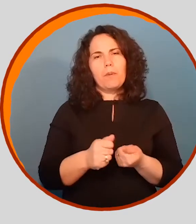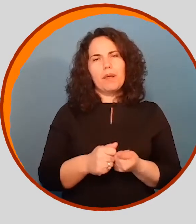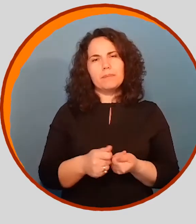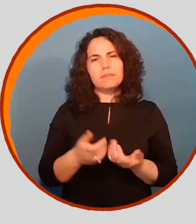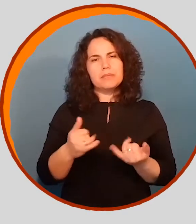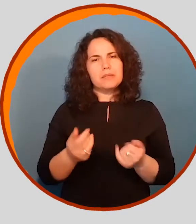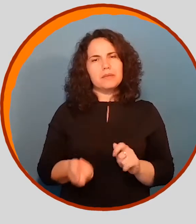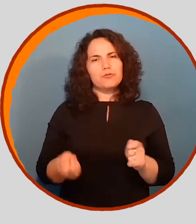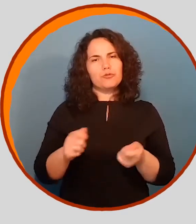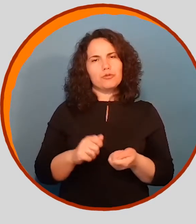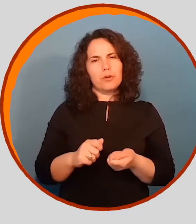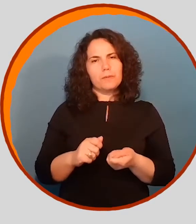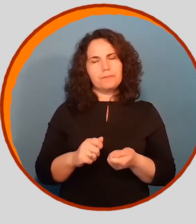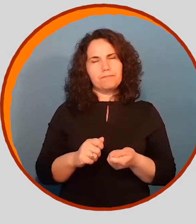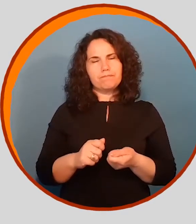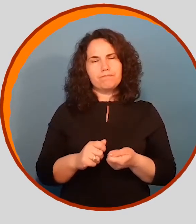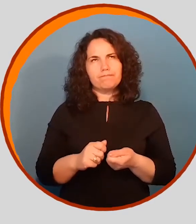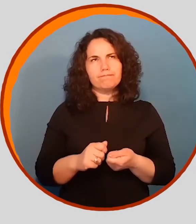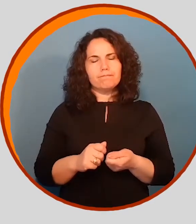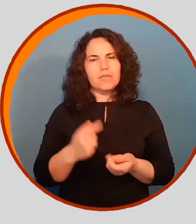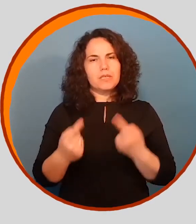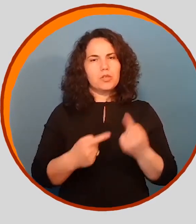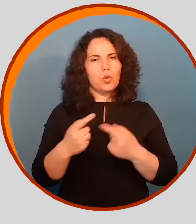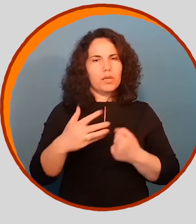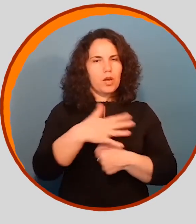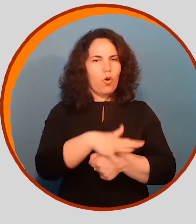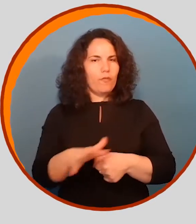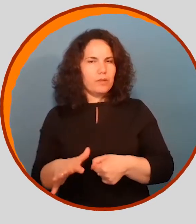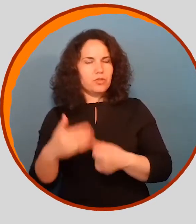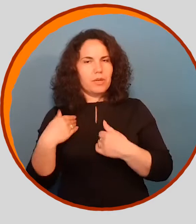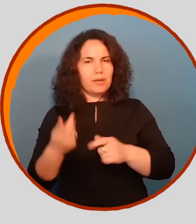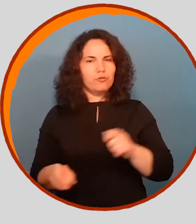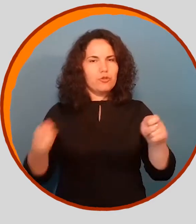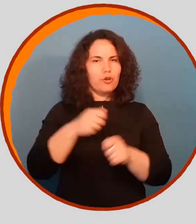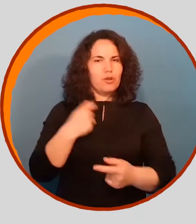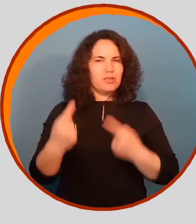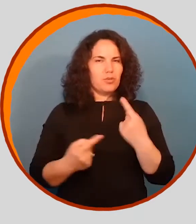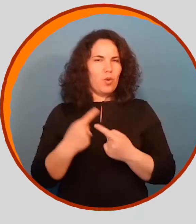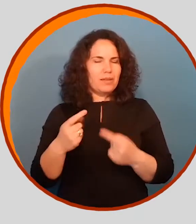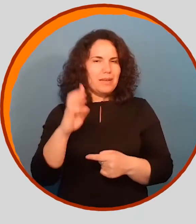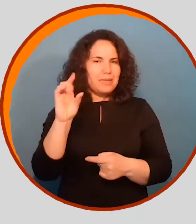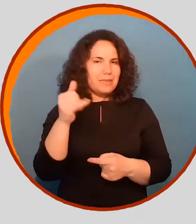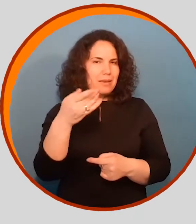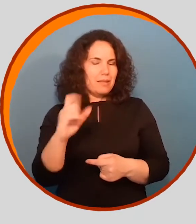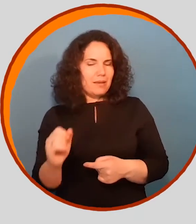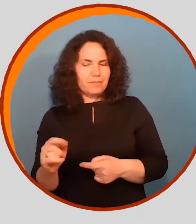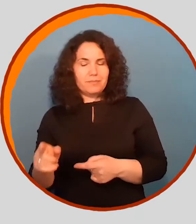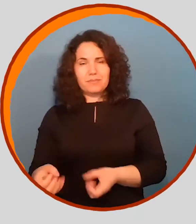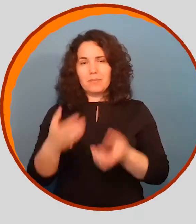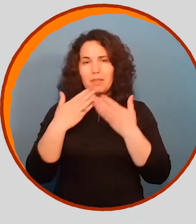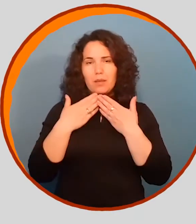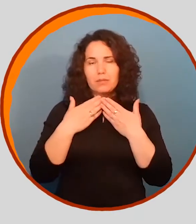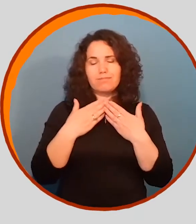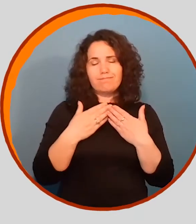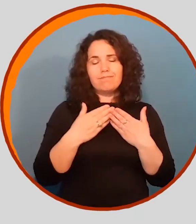ndryshim i sforcuar? Ndryshimi i sforcuar natyrisht nuk ndikon pozitivisht, por siç e